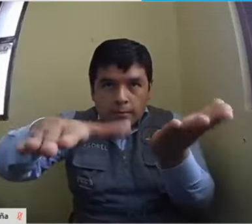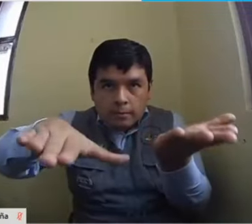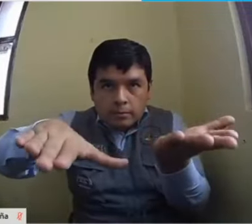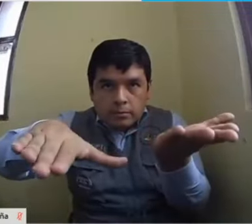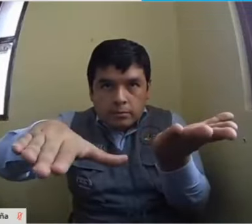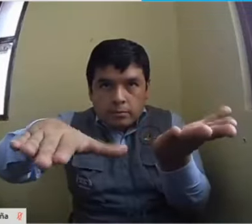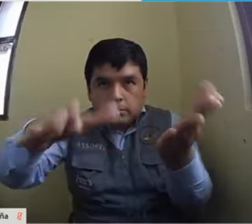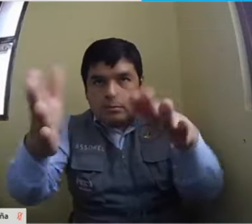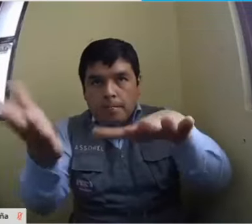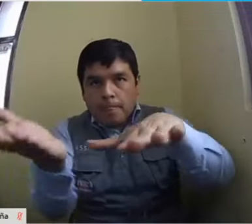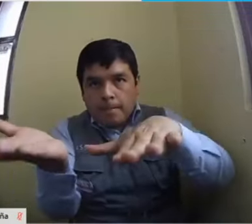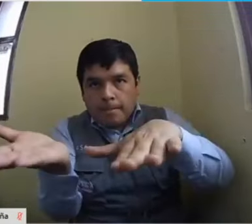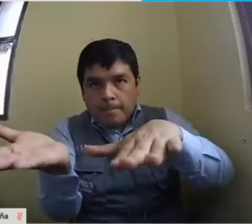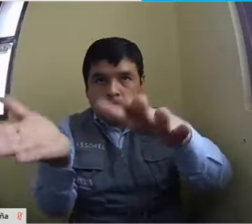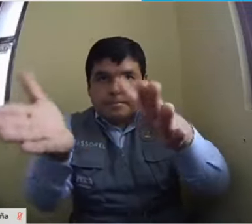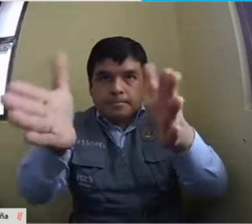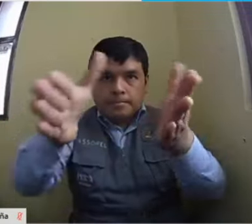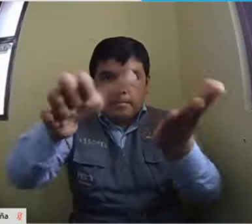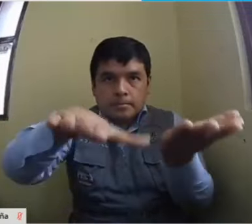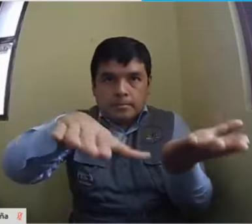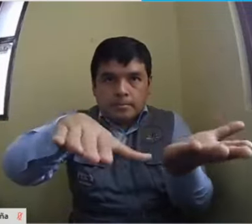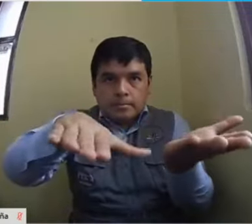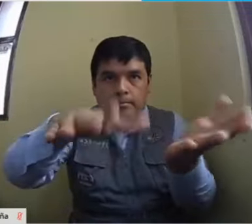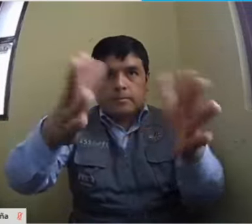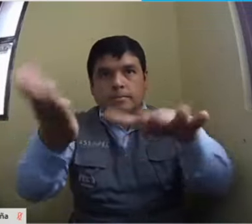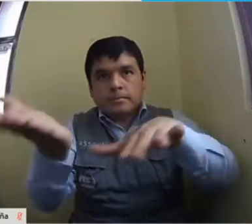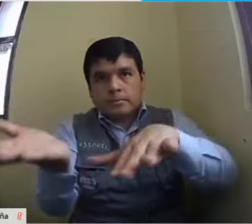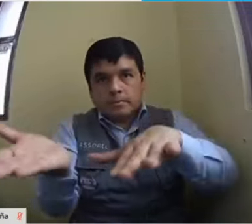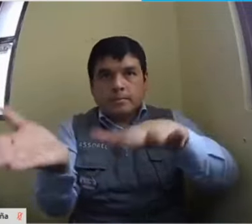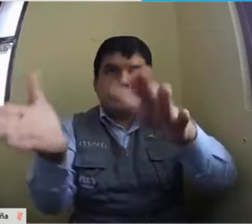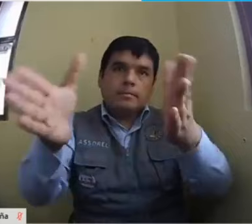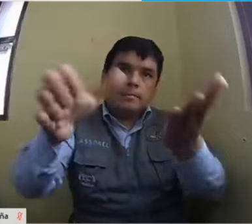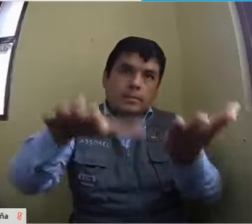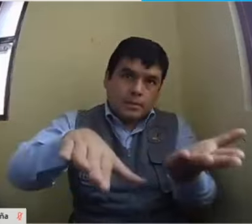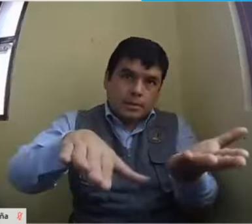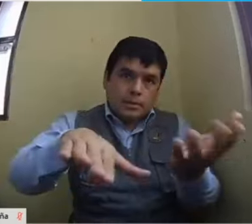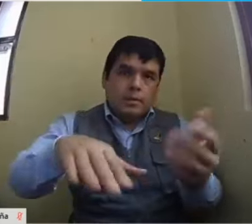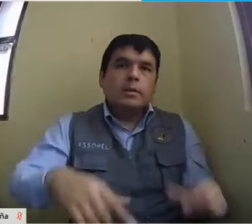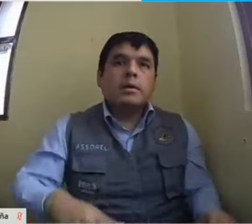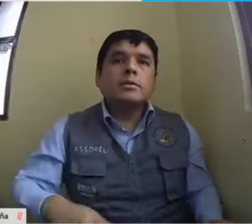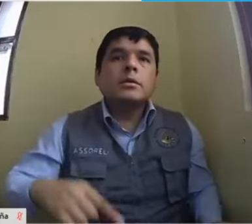Y voltean. Esa seña también es de muerte. Murió, morir.